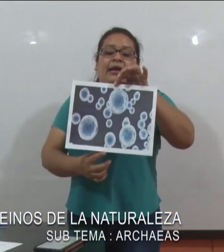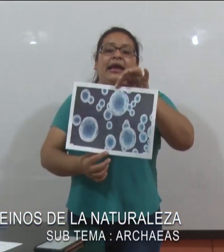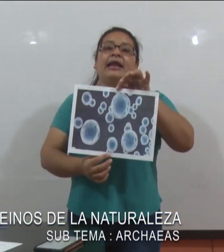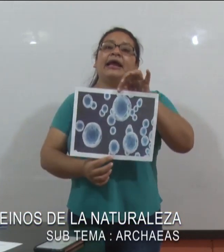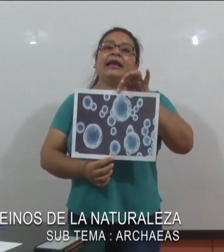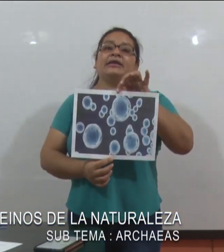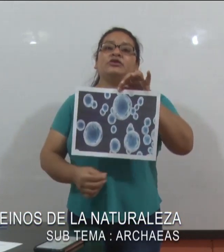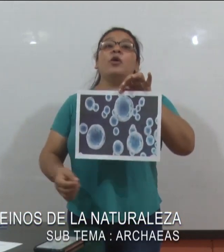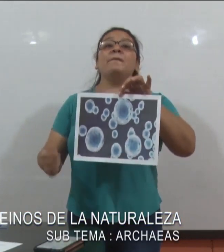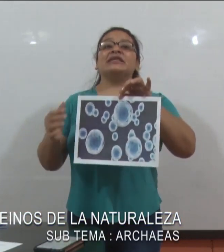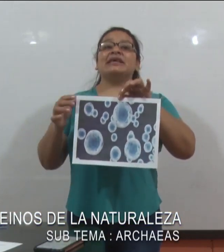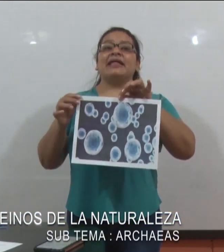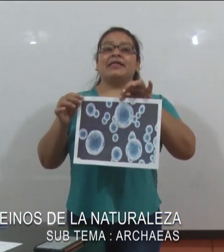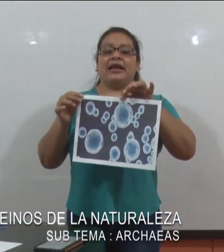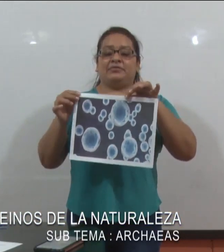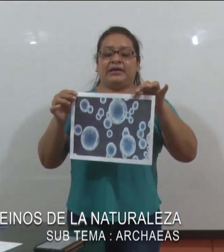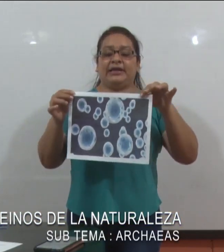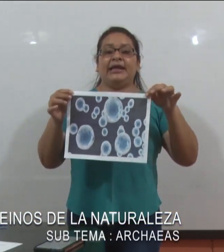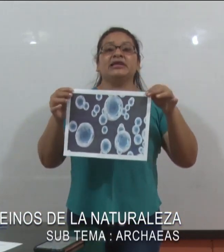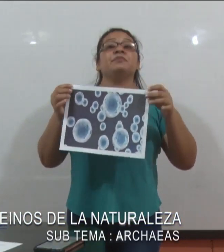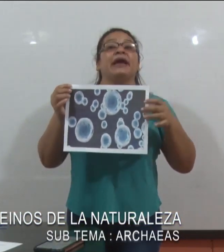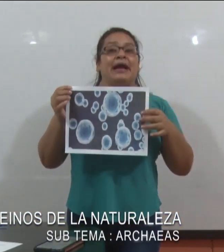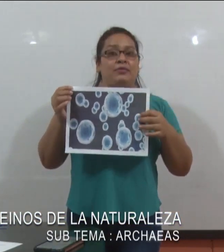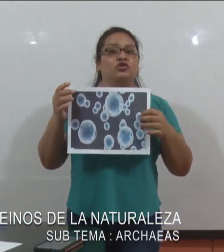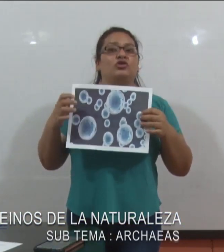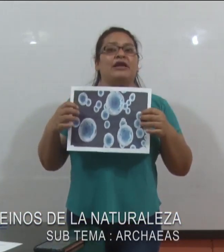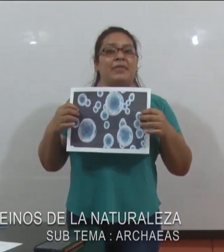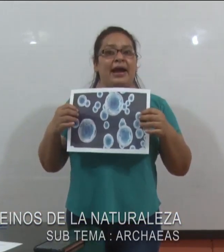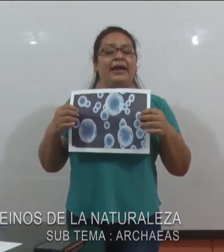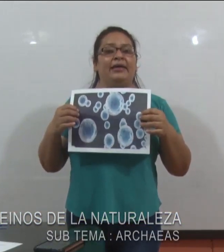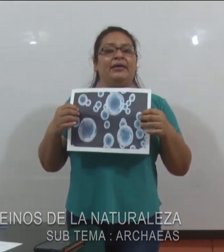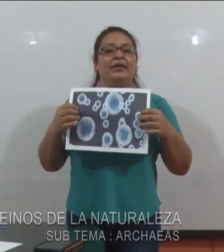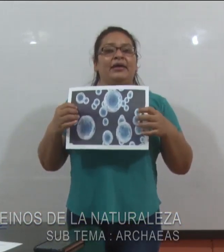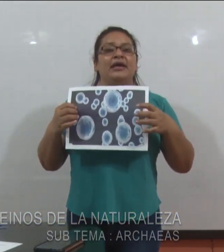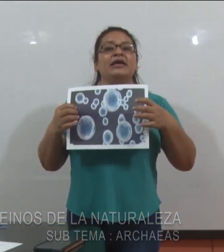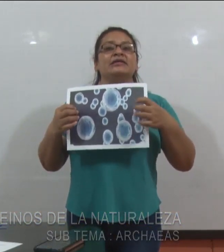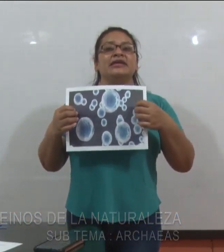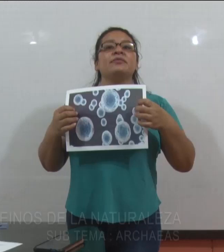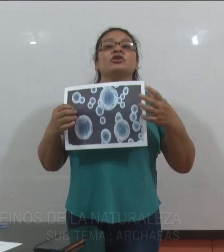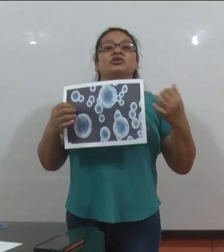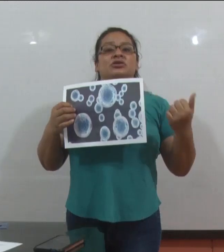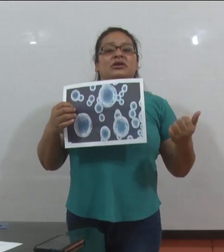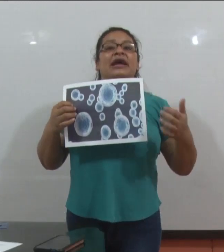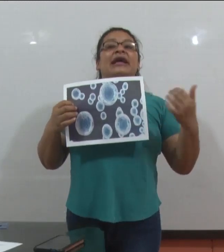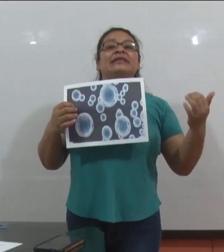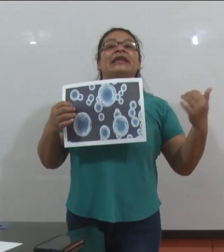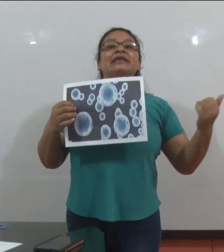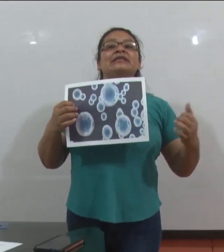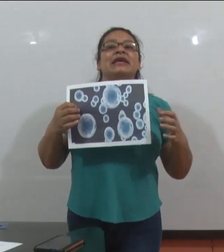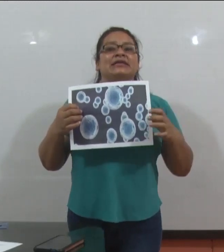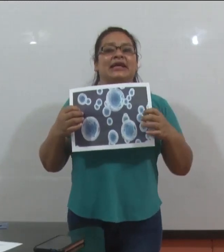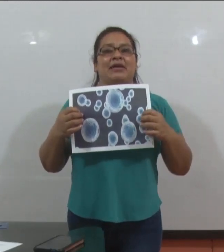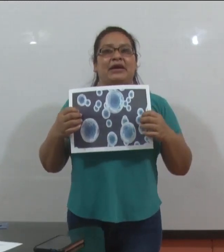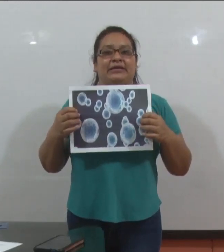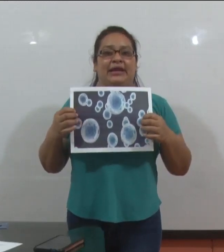en la lección pasada de las bacterias, pegamos una imagen y hicimos características de las